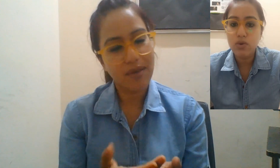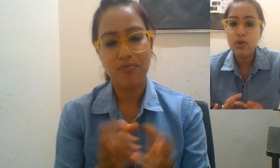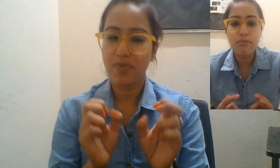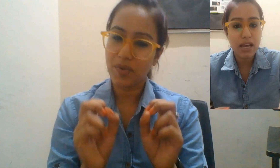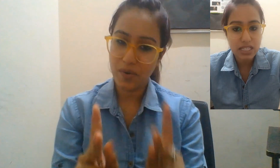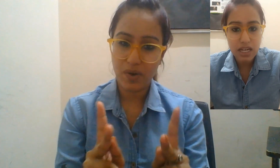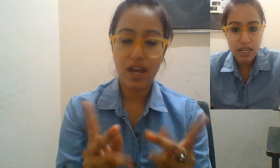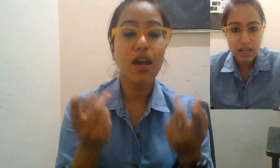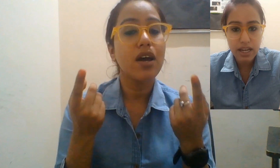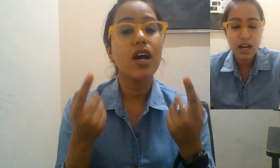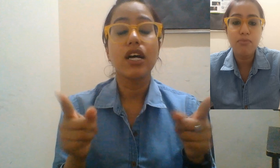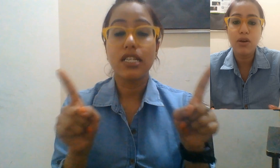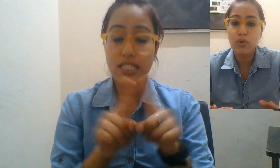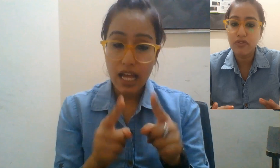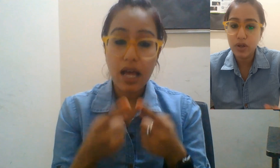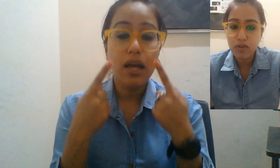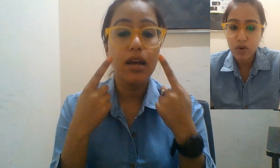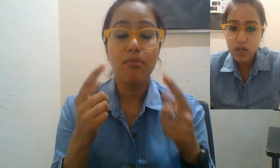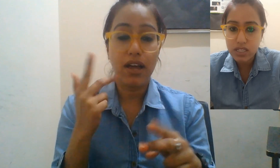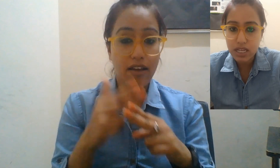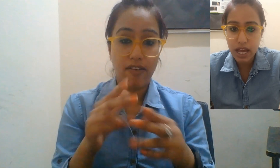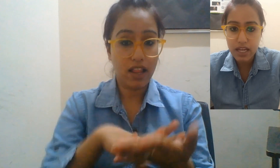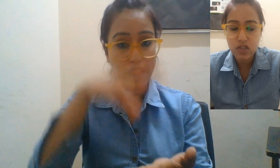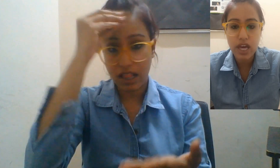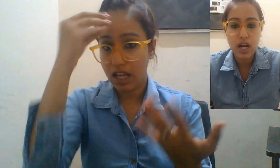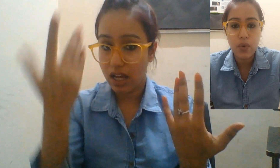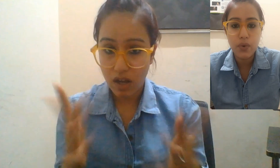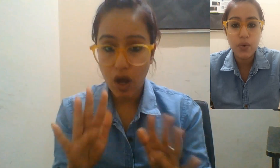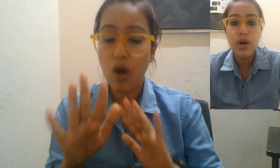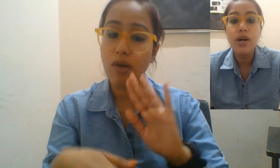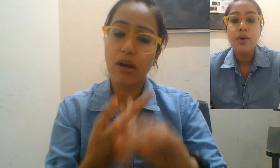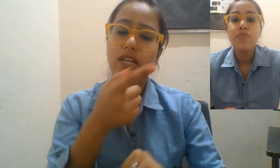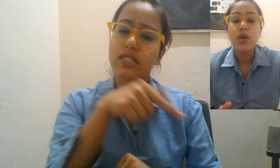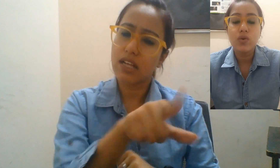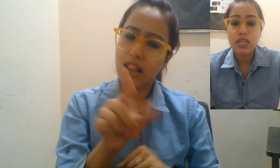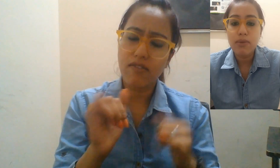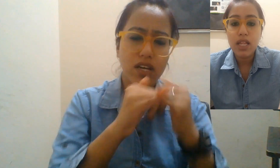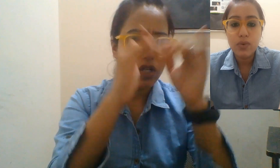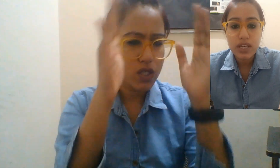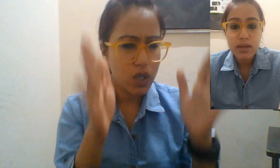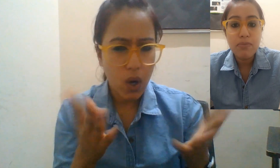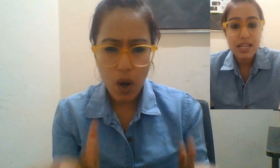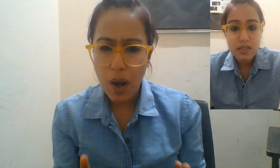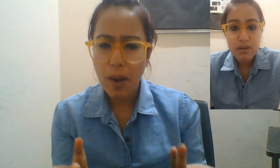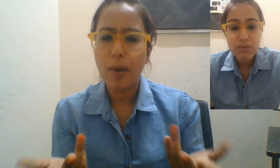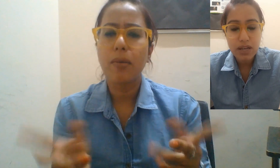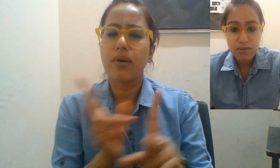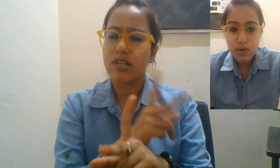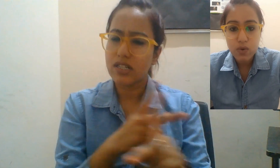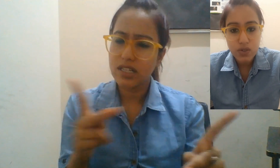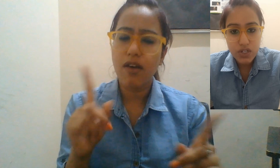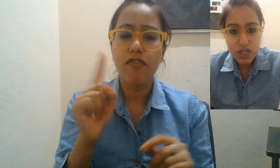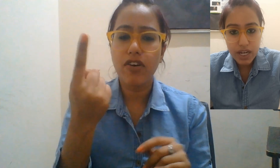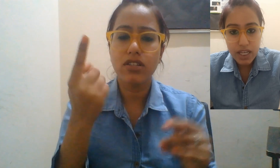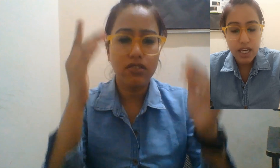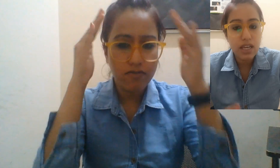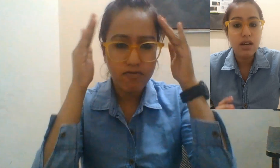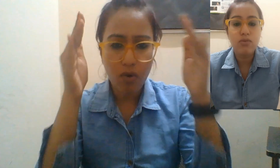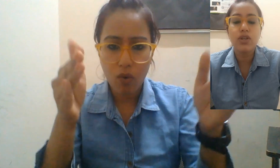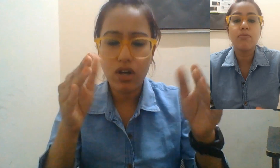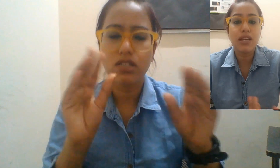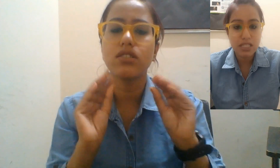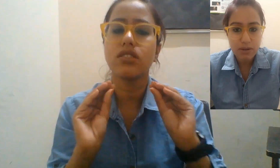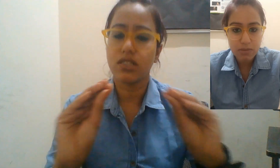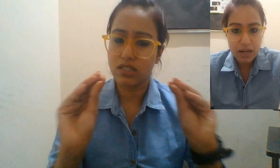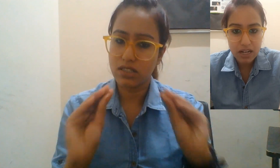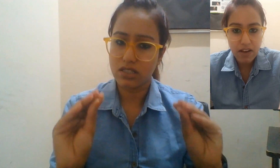फ्री ऑफ कॉस्ट, कोई पैसा नहीं लगेगा, बिल्कुल फ्री ऑफ कॉस्ट सिखाया जाएगा उनको। उसके बाद उनकी प्लेसमेंट भी हम लोग कोशिश करेंगे कि